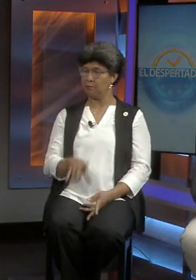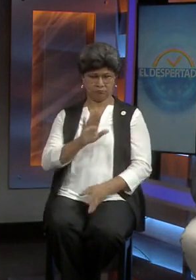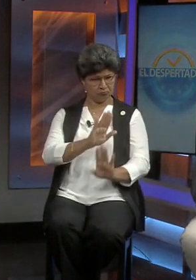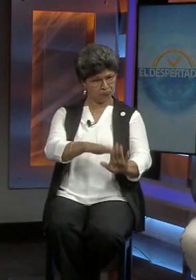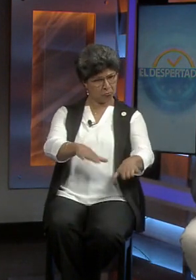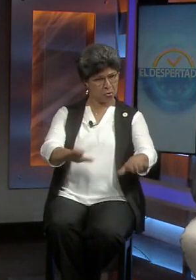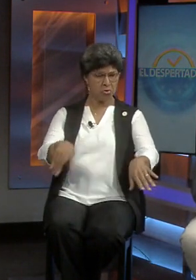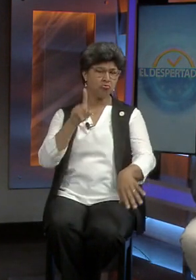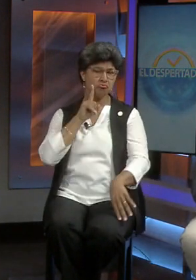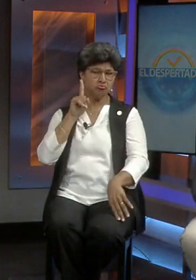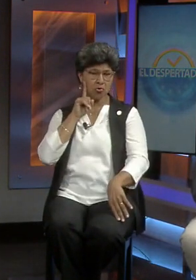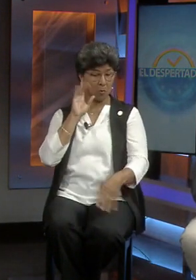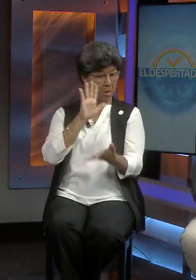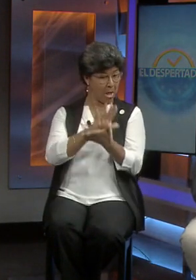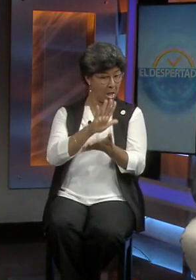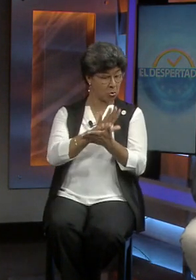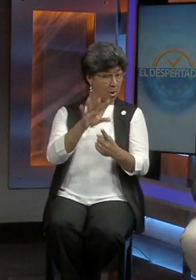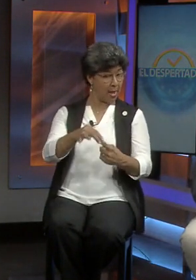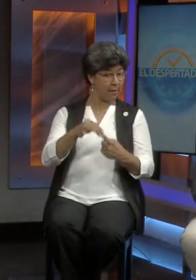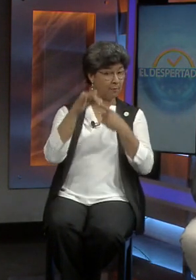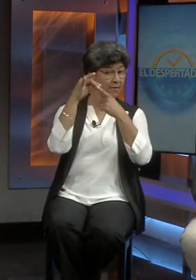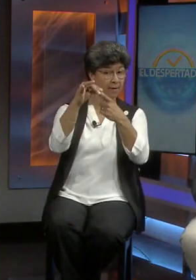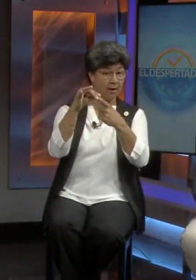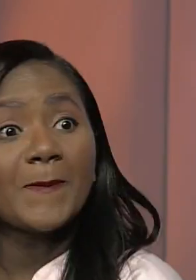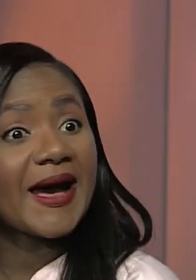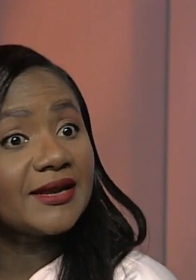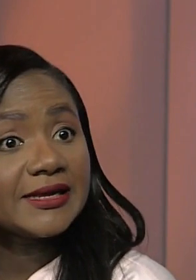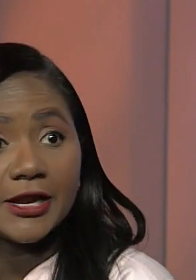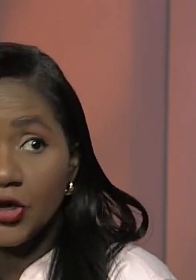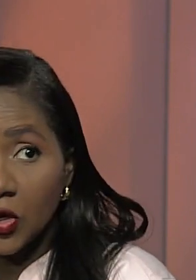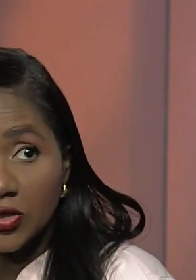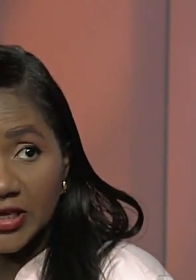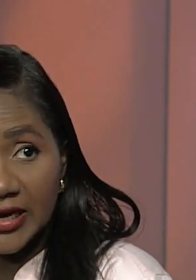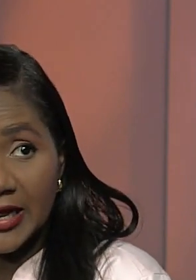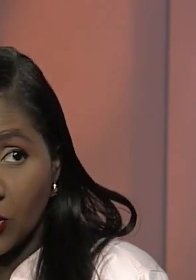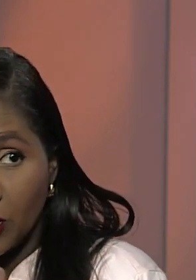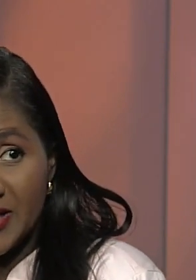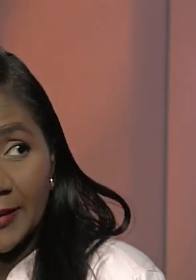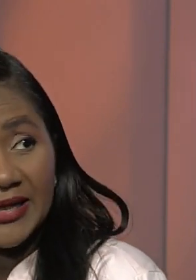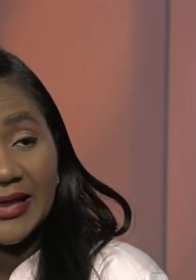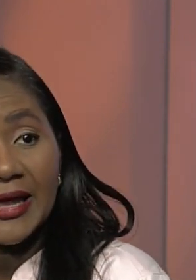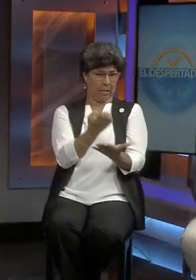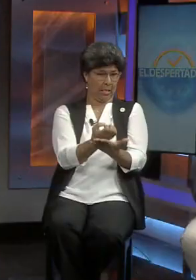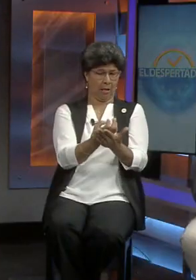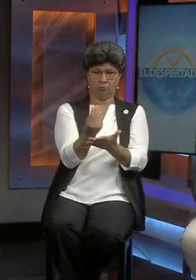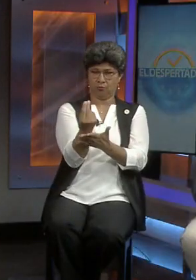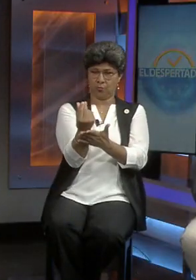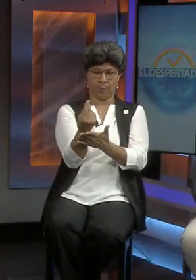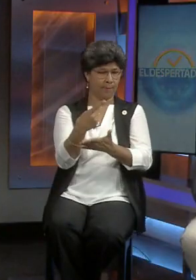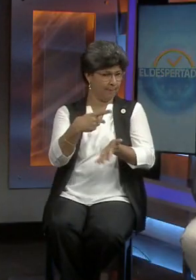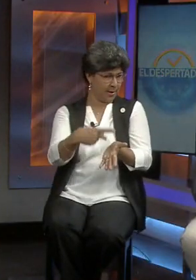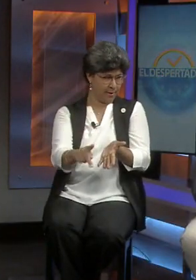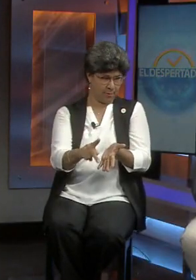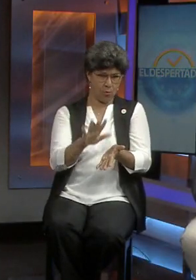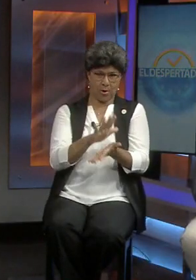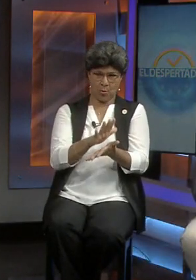sordos van a escuelas especiales o quizá los padres que no tienen económicamente la condición para poder pagar una escuela especial